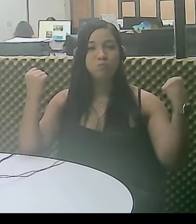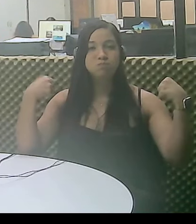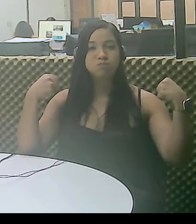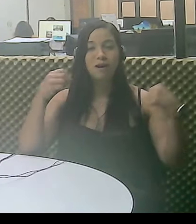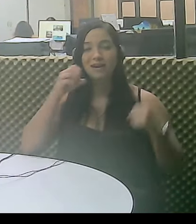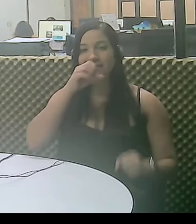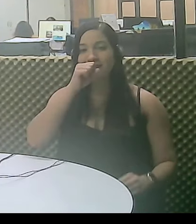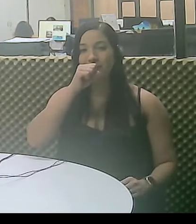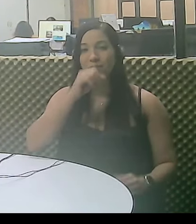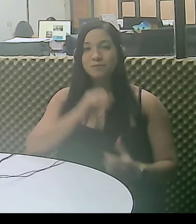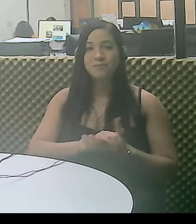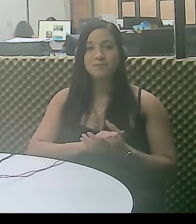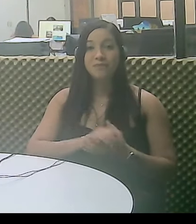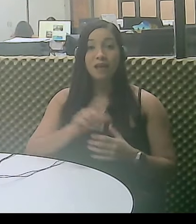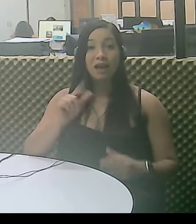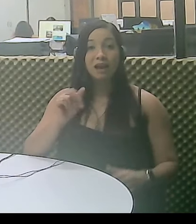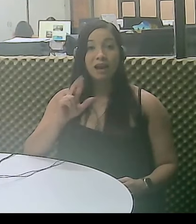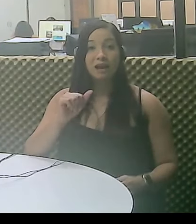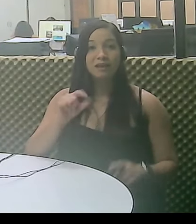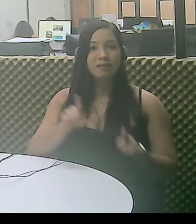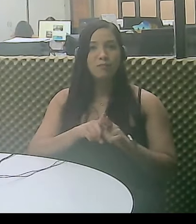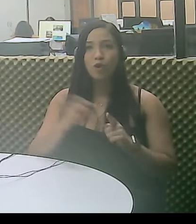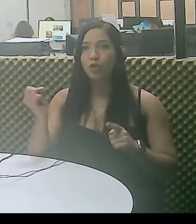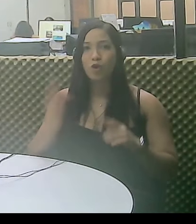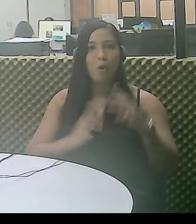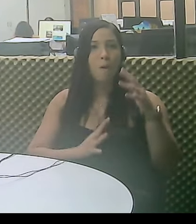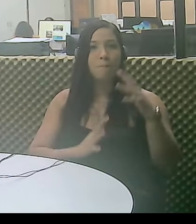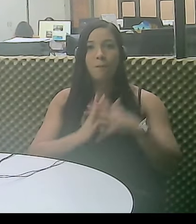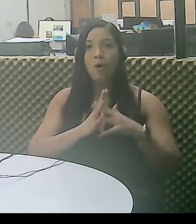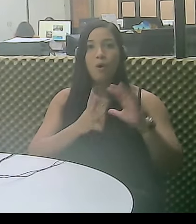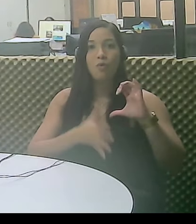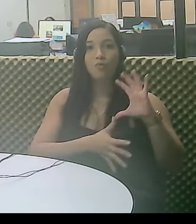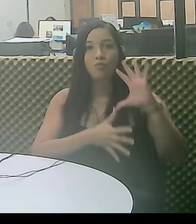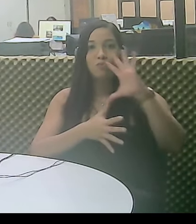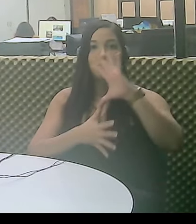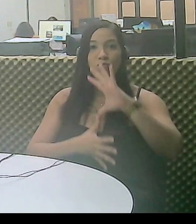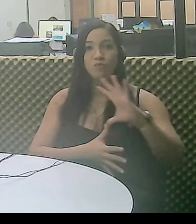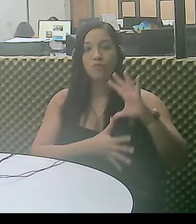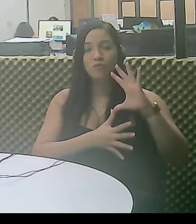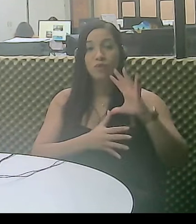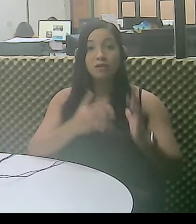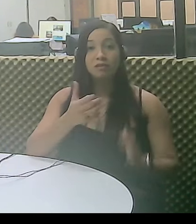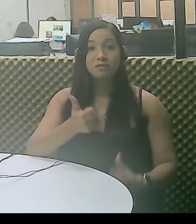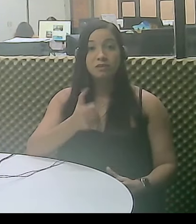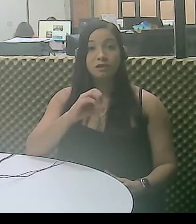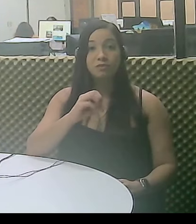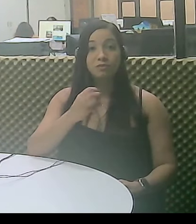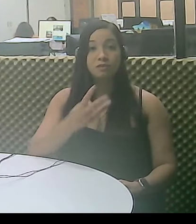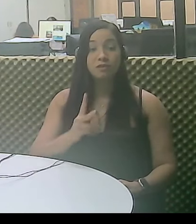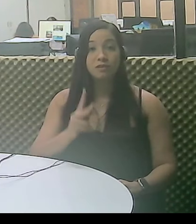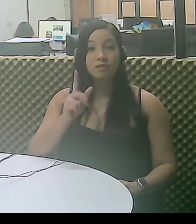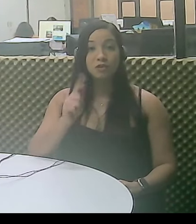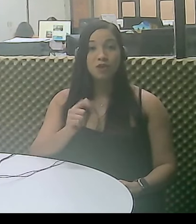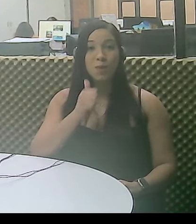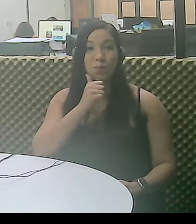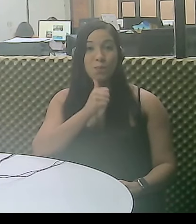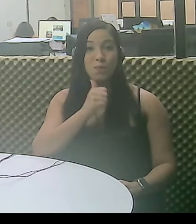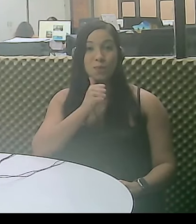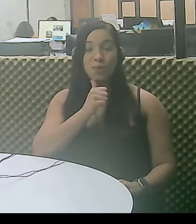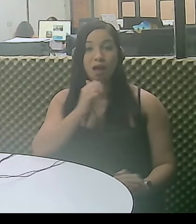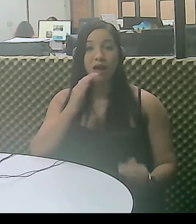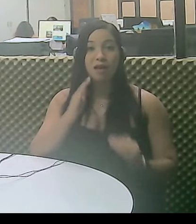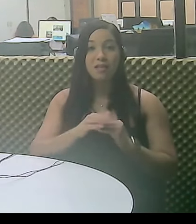no sábado. Lara Lima ainda estabeleceu um novo recorde das Américas, ao levantar 103 quilos na categoria feminino